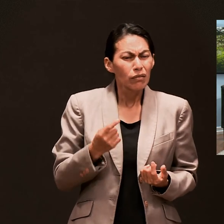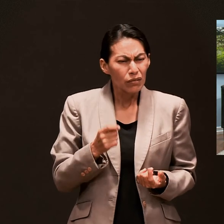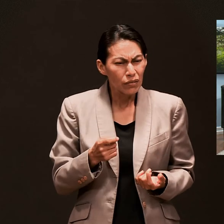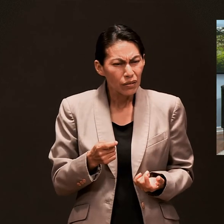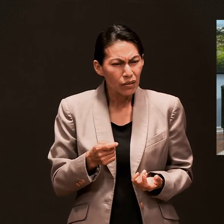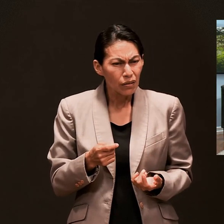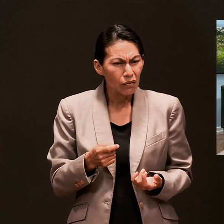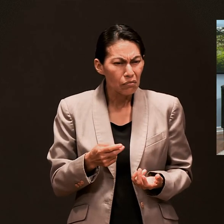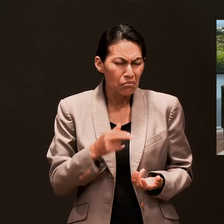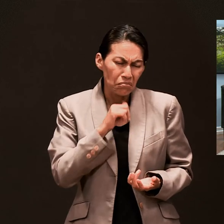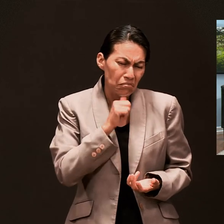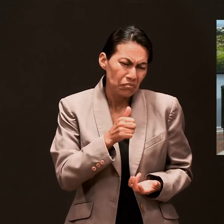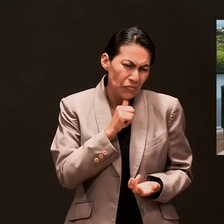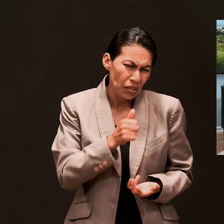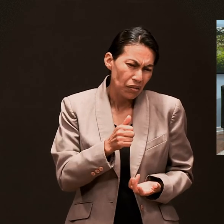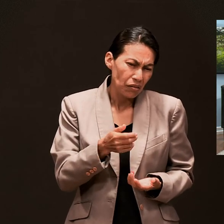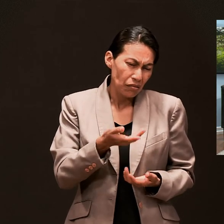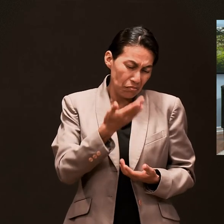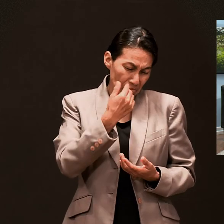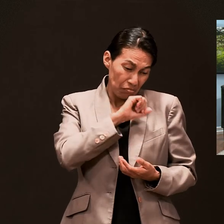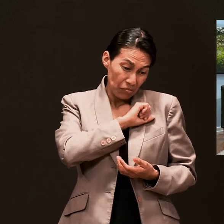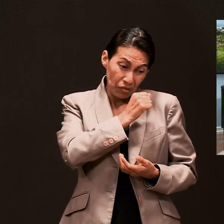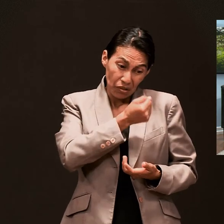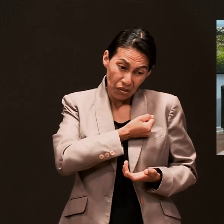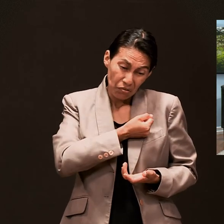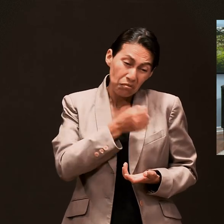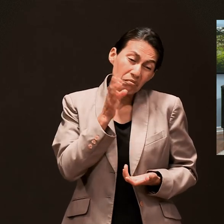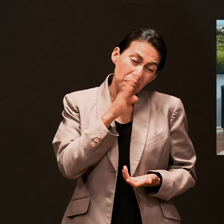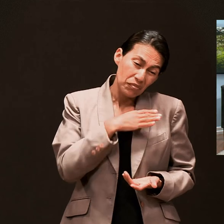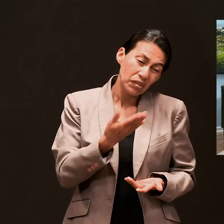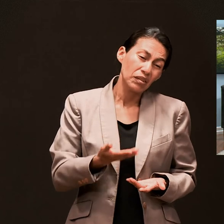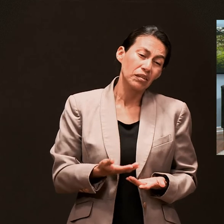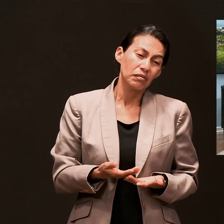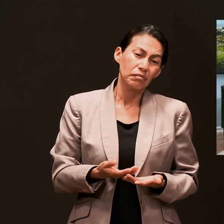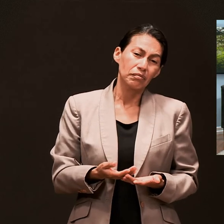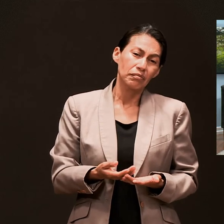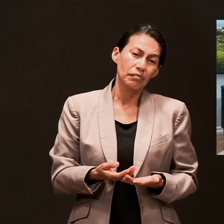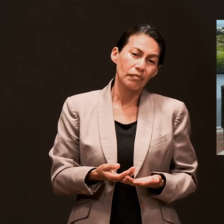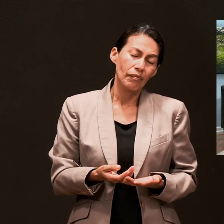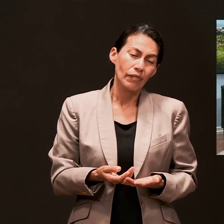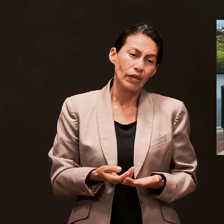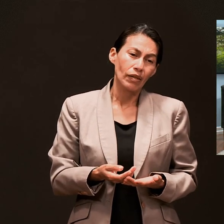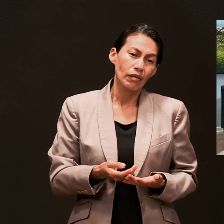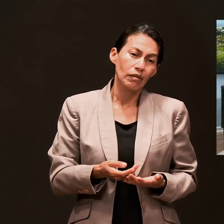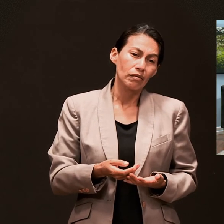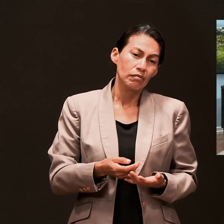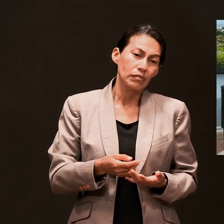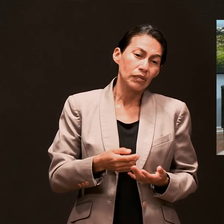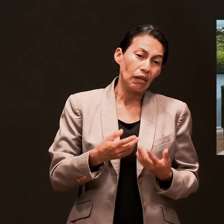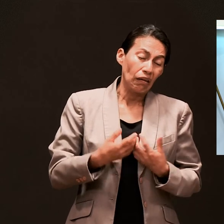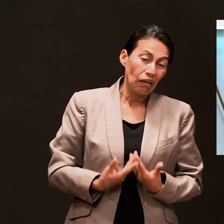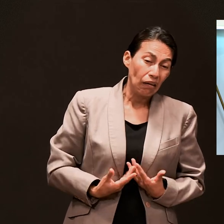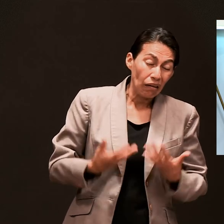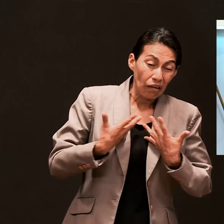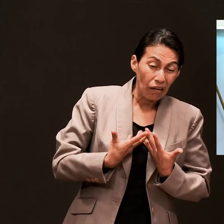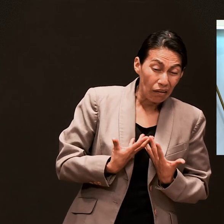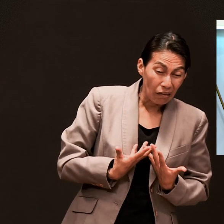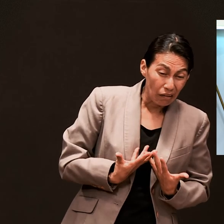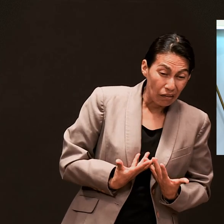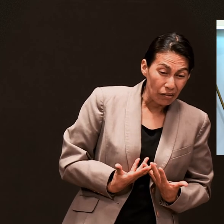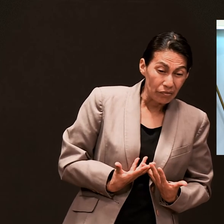angustia De nada al contrario le iba a perjudicar en su salud Porque hay muchas